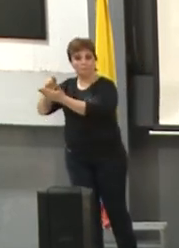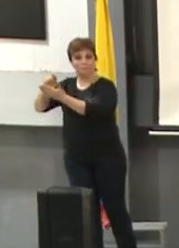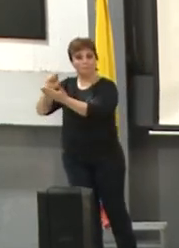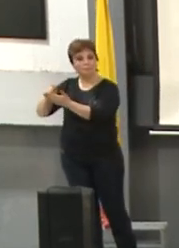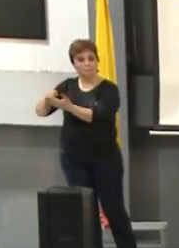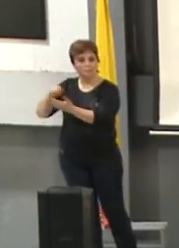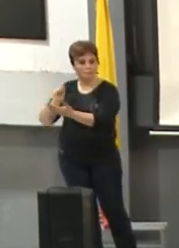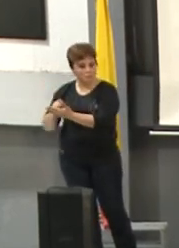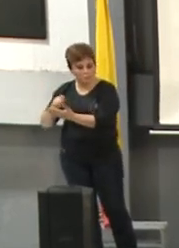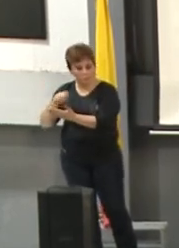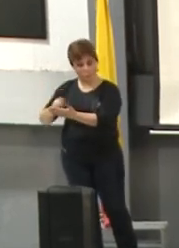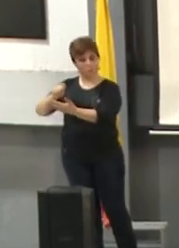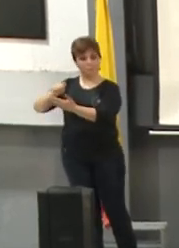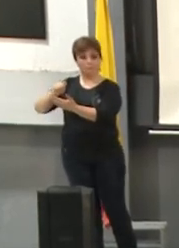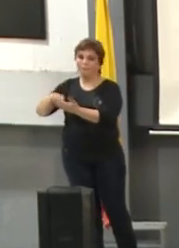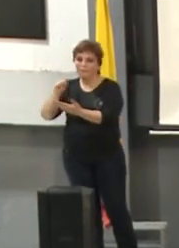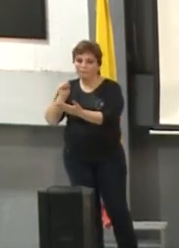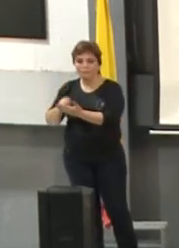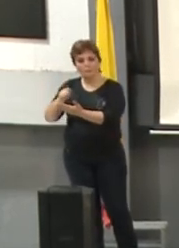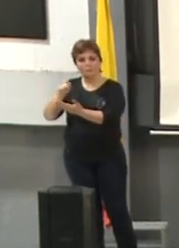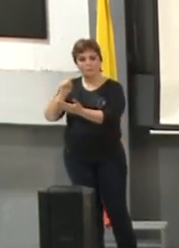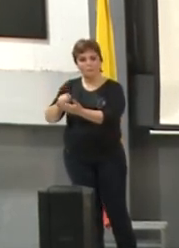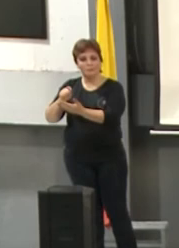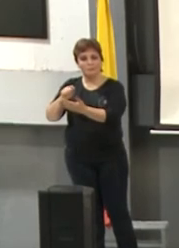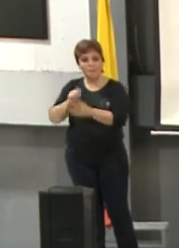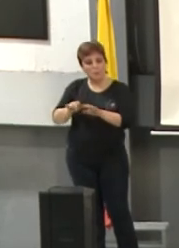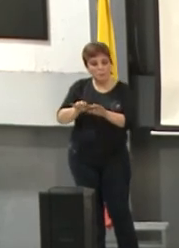sí en él